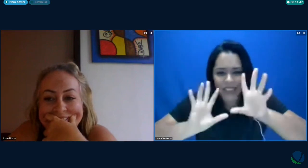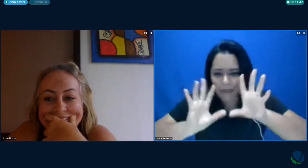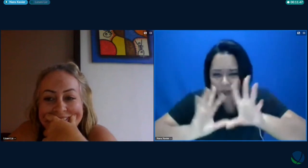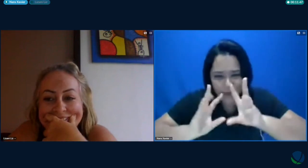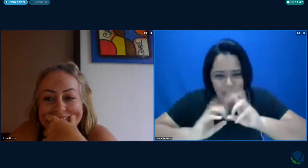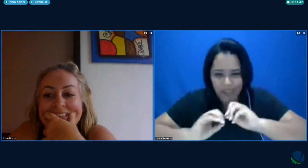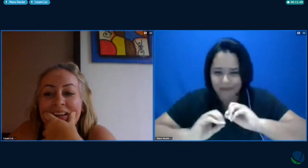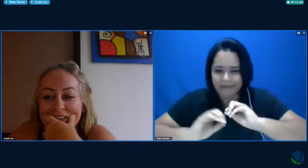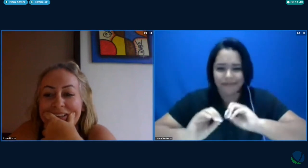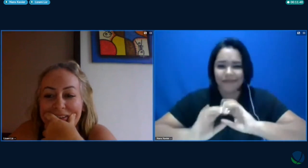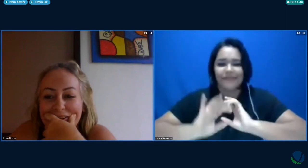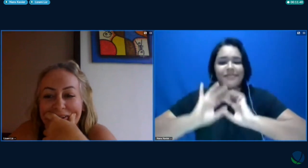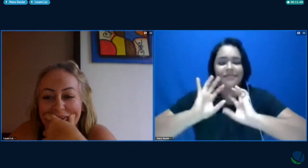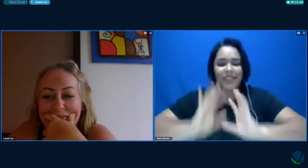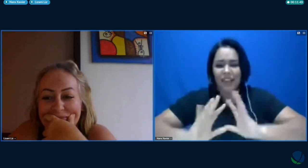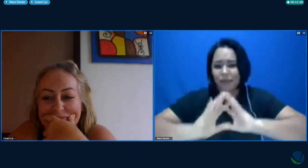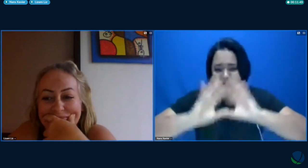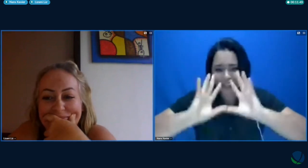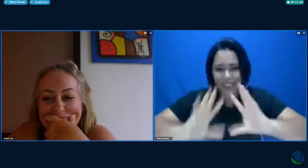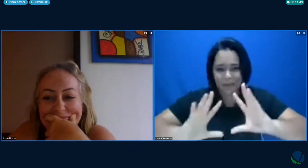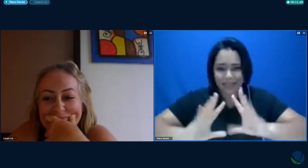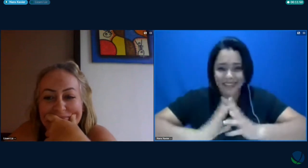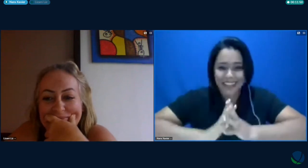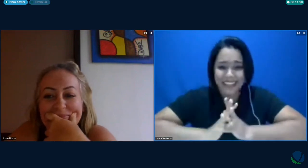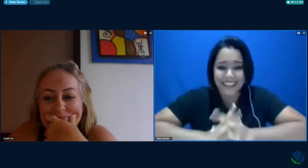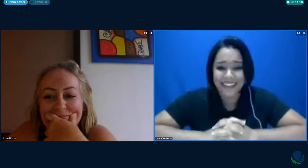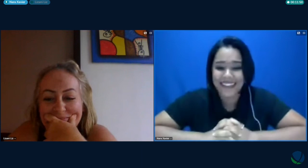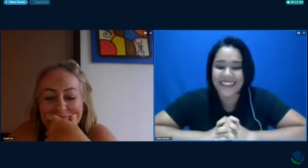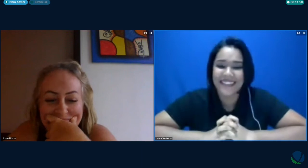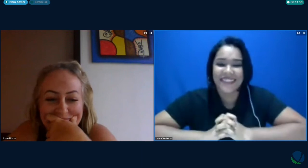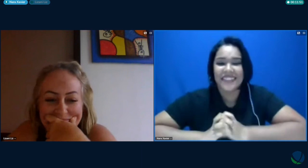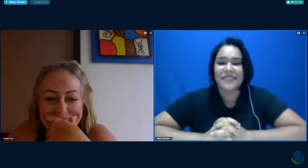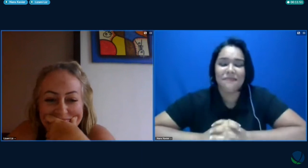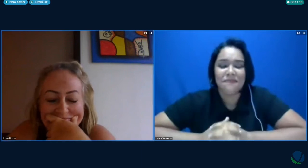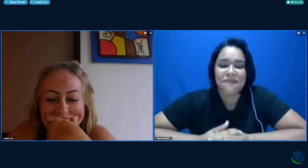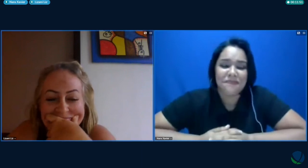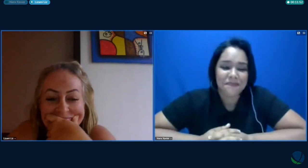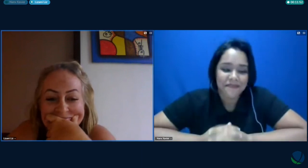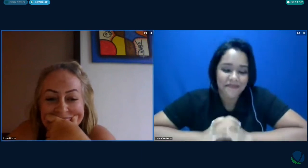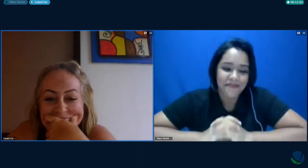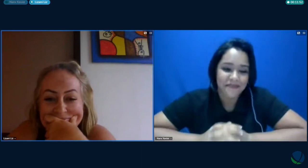assim cabuloso, não. É um simples.